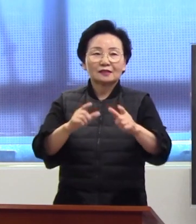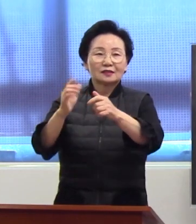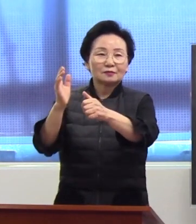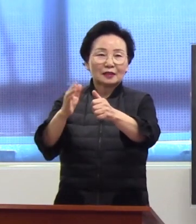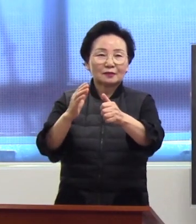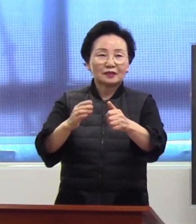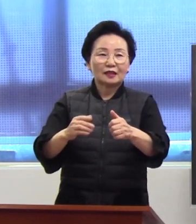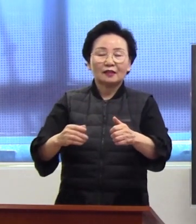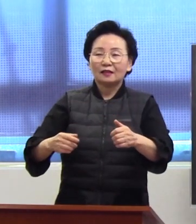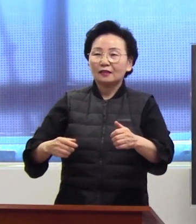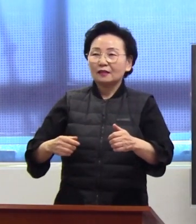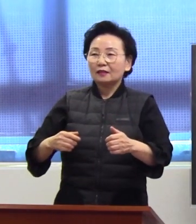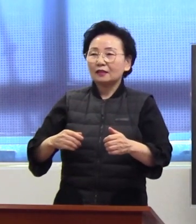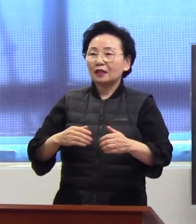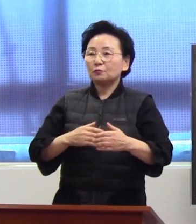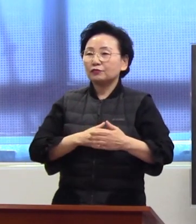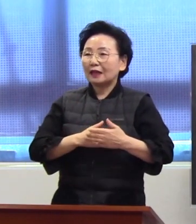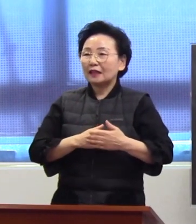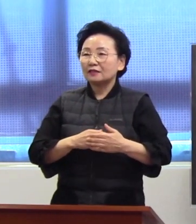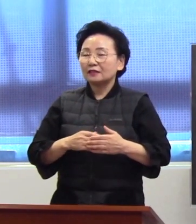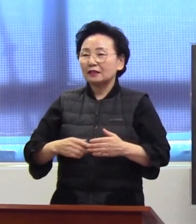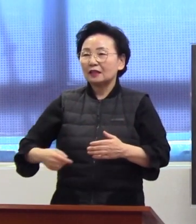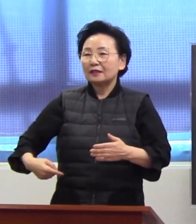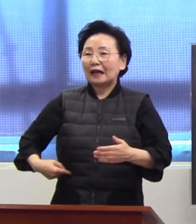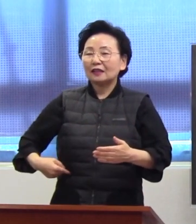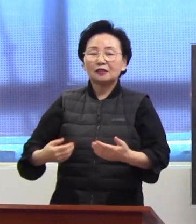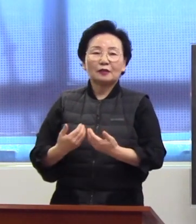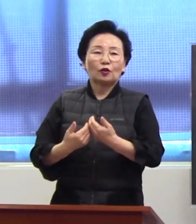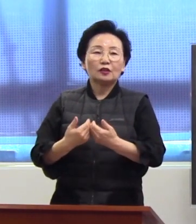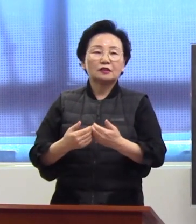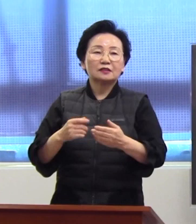사시기를 바랍니다. 이렇게 불안하든지 양심에